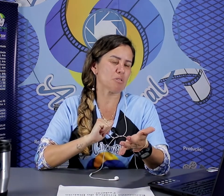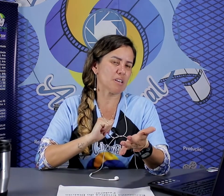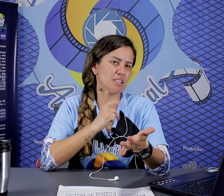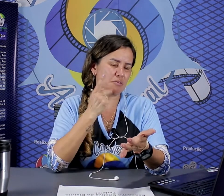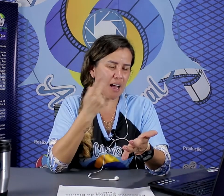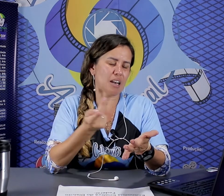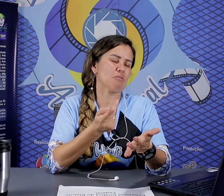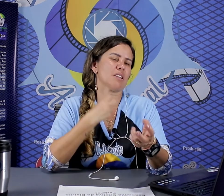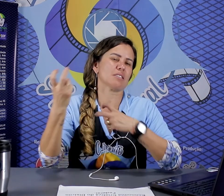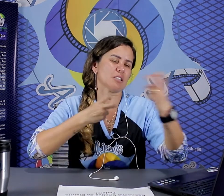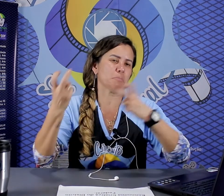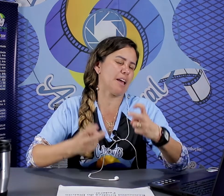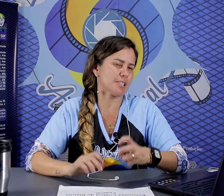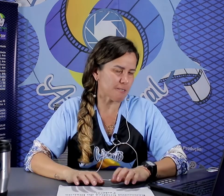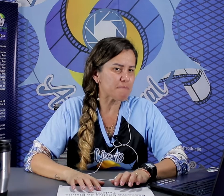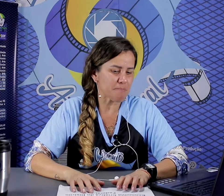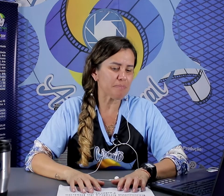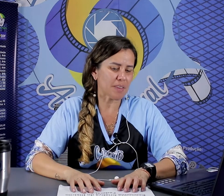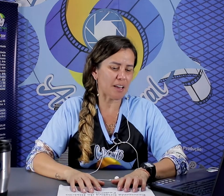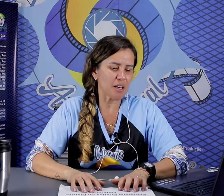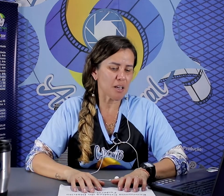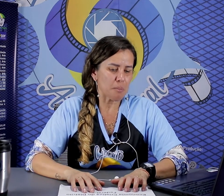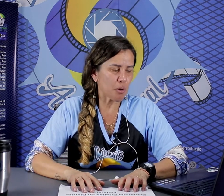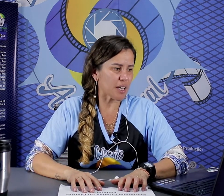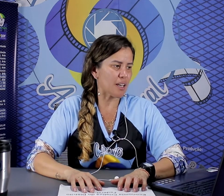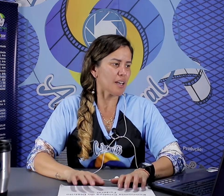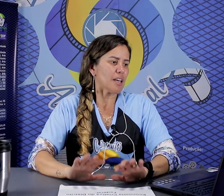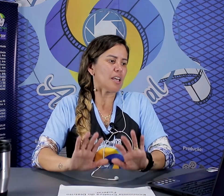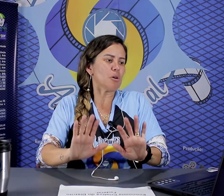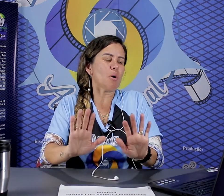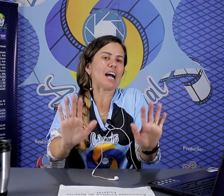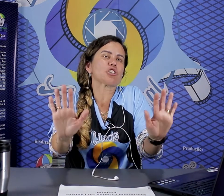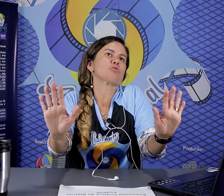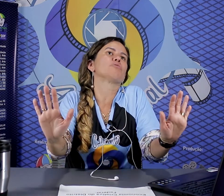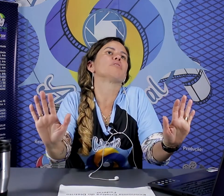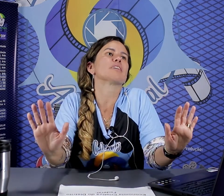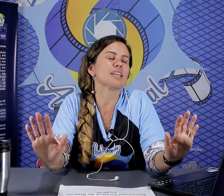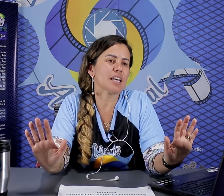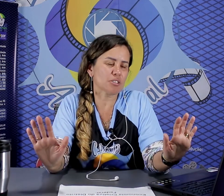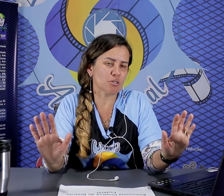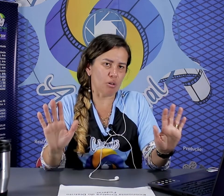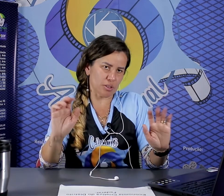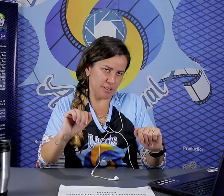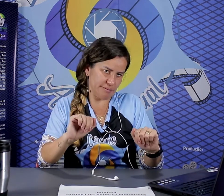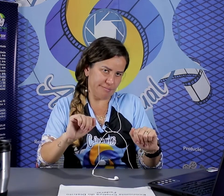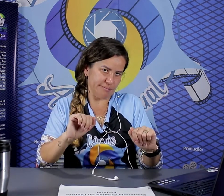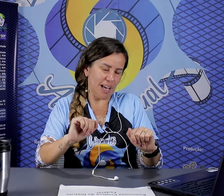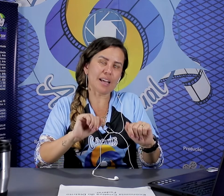eles falam, quando eles se expressam, né? Porque eu acho que eles gostam. Ai,